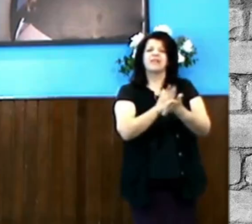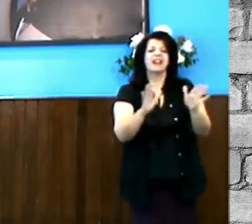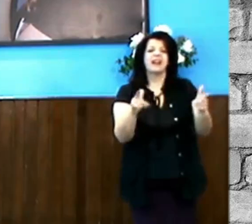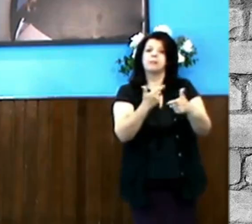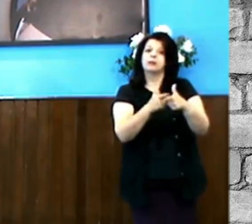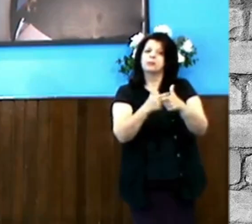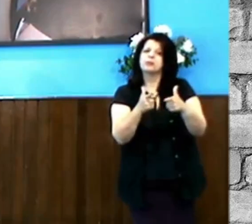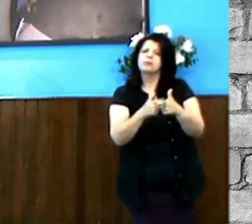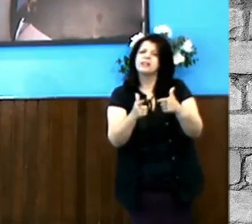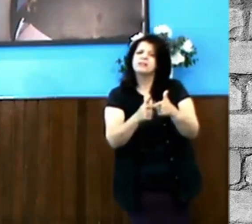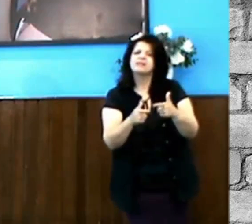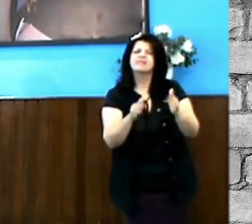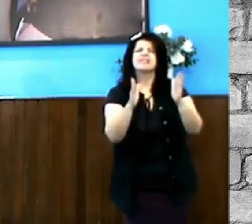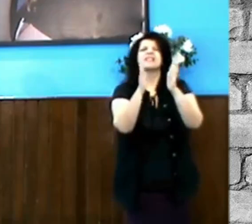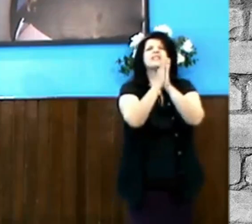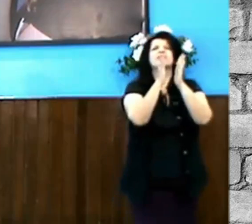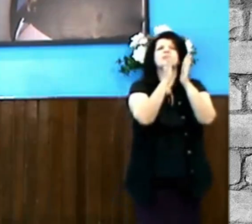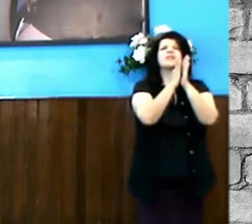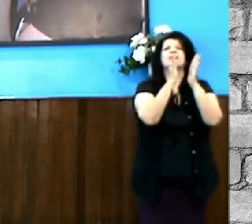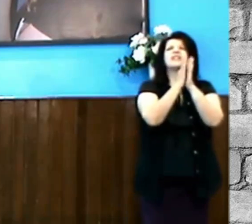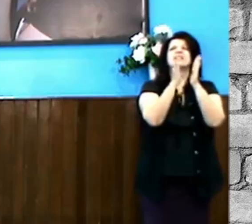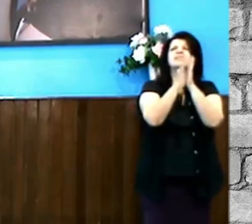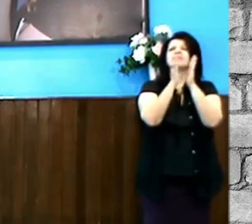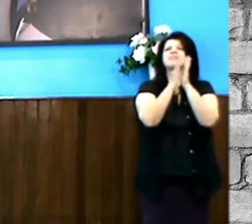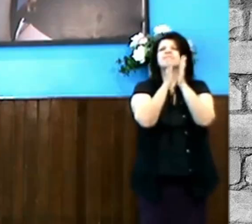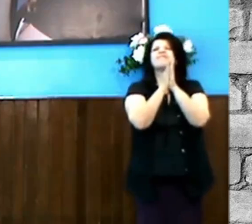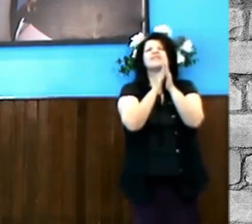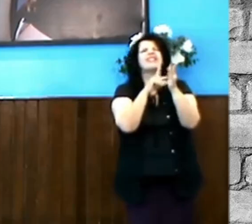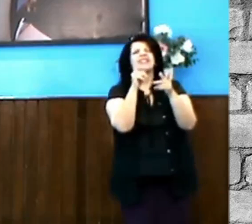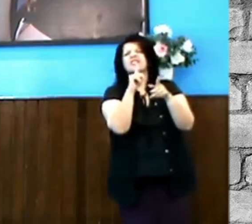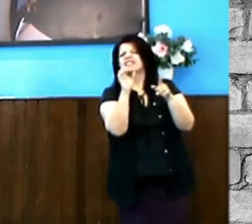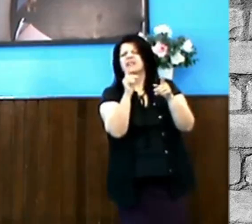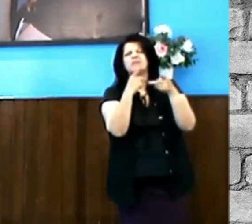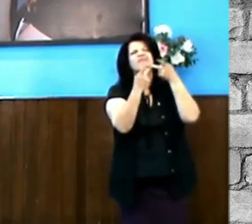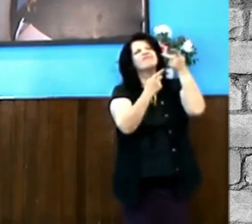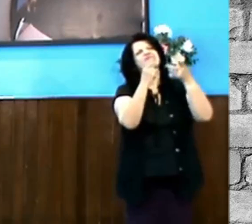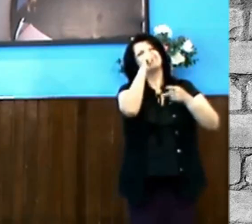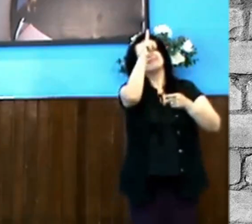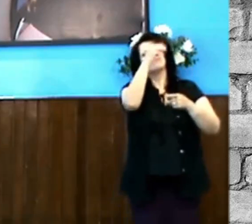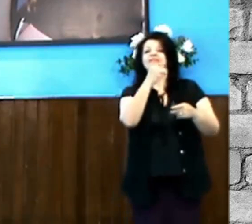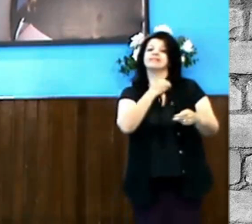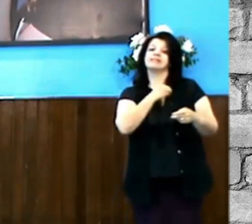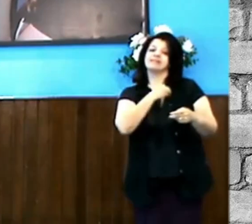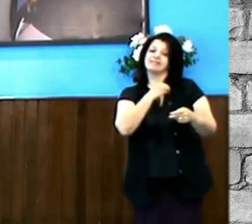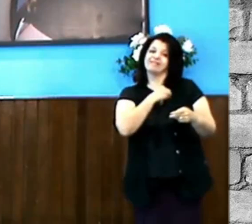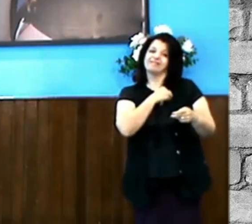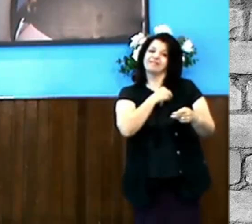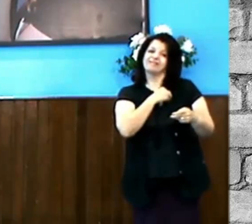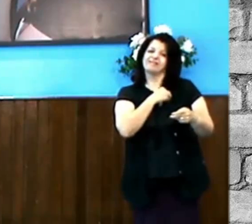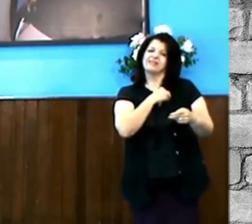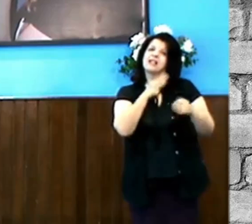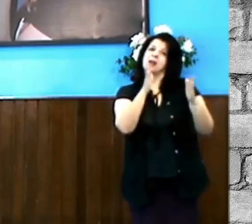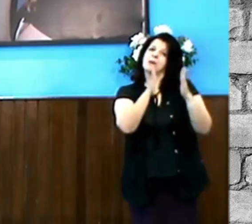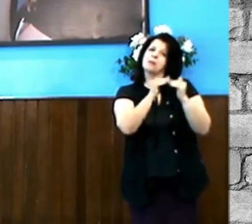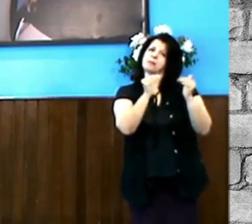muitas ocasiões nas nossas orações, nós não estamos confessando o nosso pecado. Nós estamos